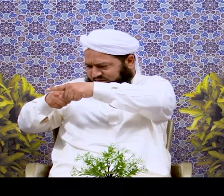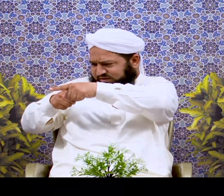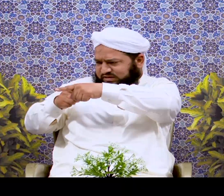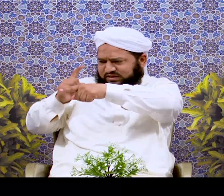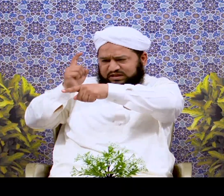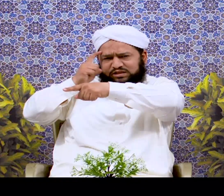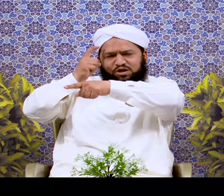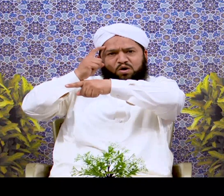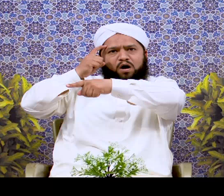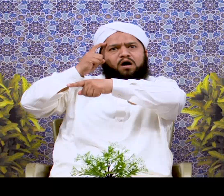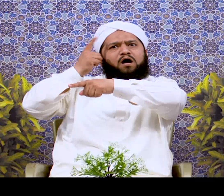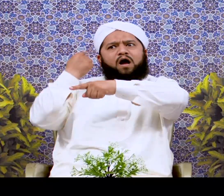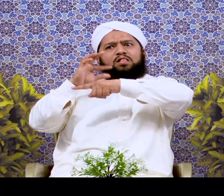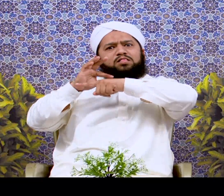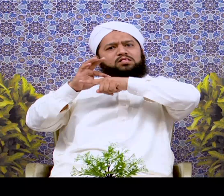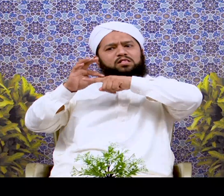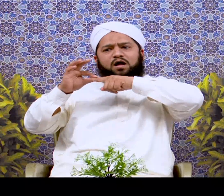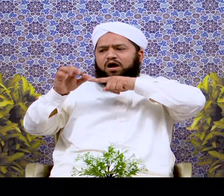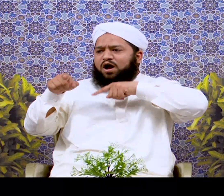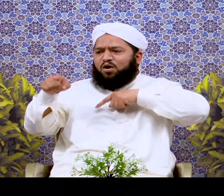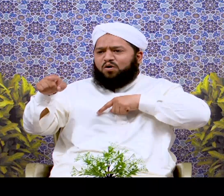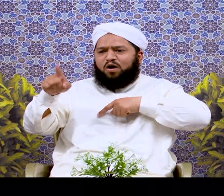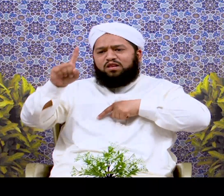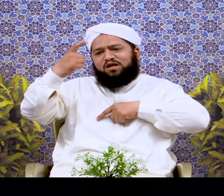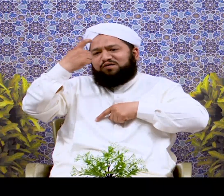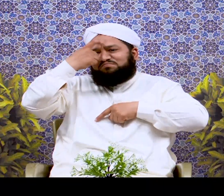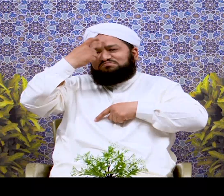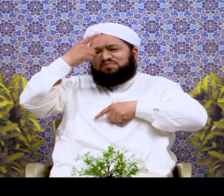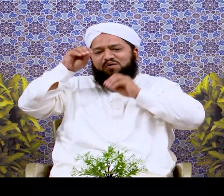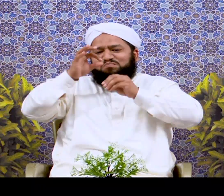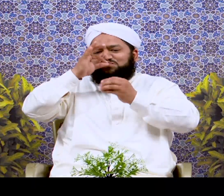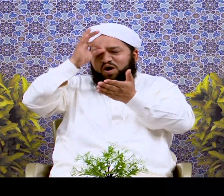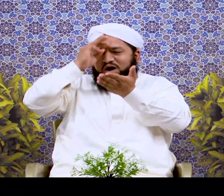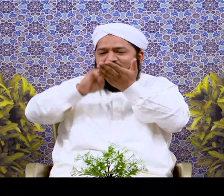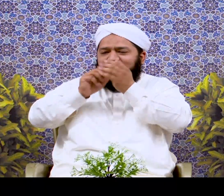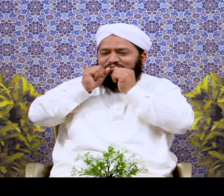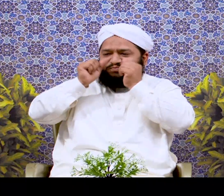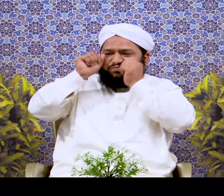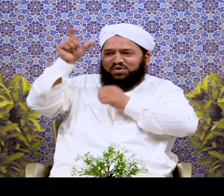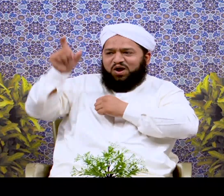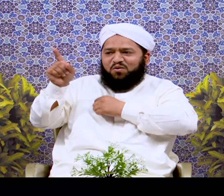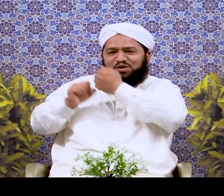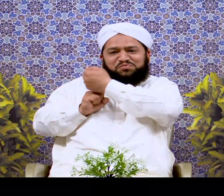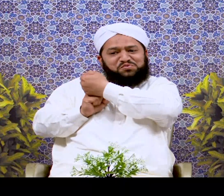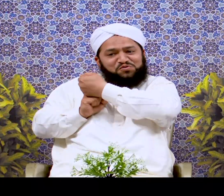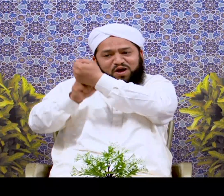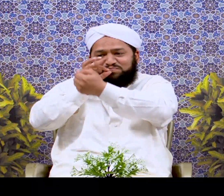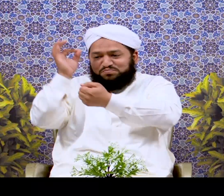میں سمجھ گیا کہ ہو نہ ہو رات یہ دروازہ قدرت نے ان نبی صلی اللہ علیہ وآلہ وصحبہ وسلم ہی کے